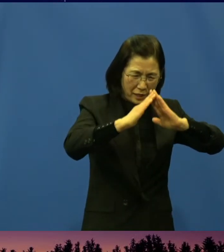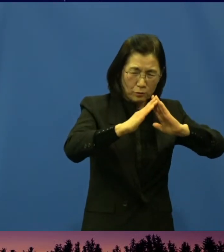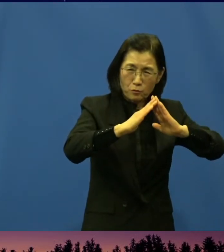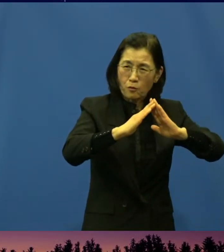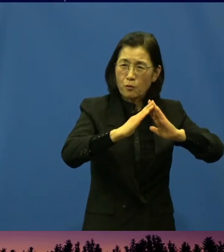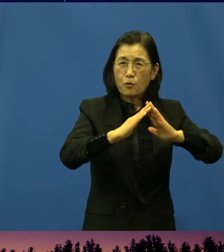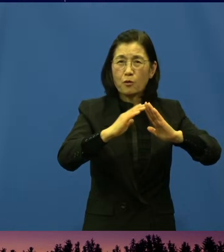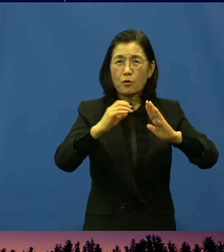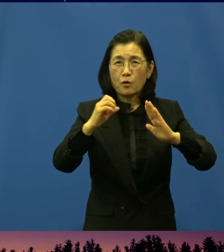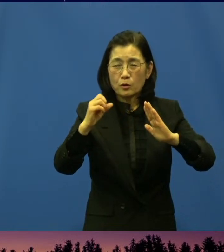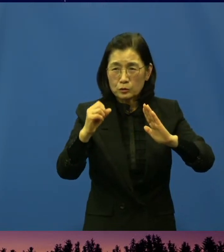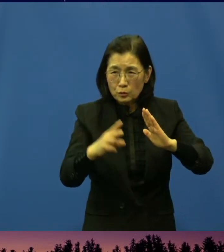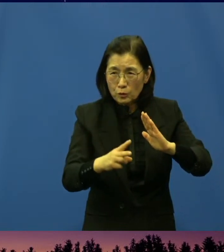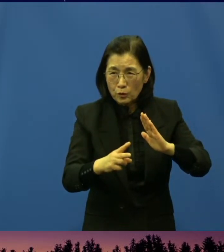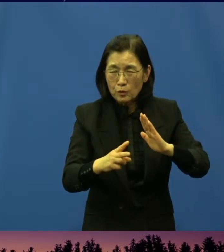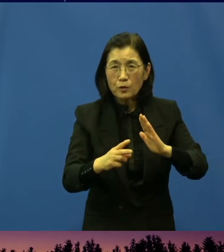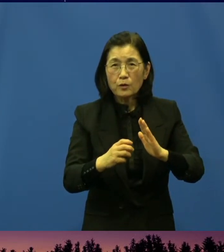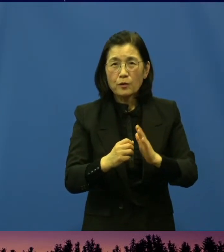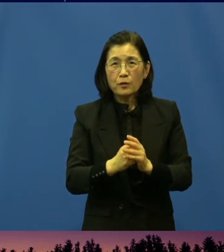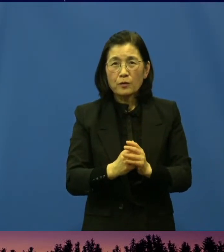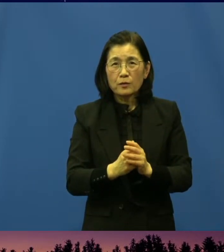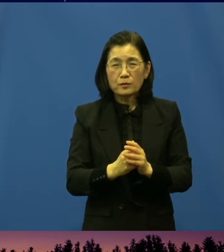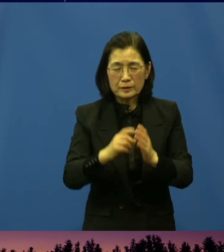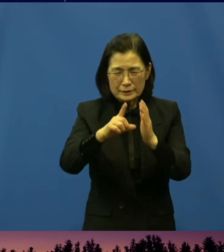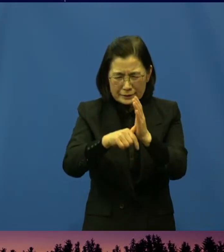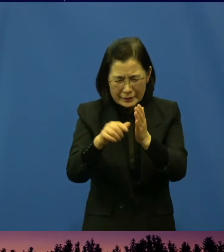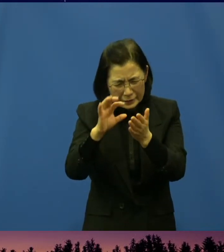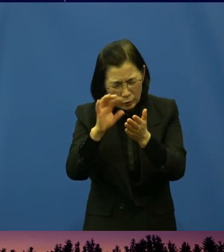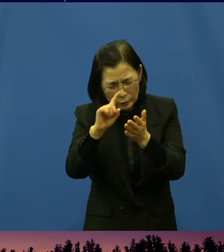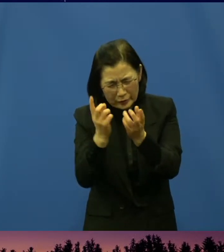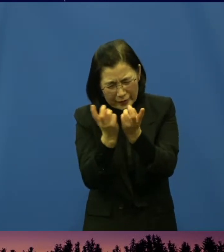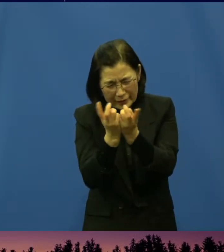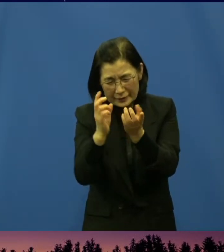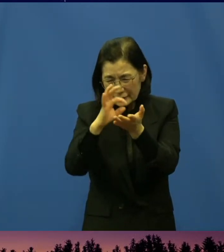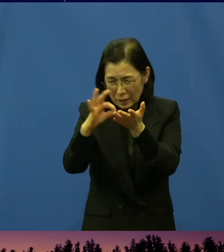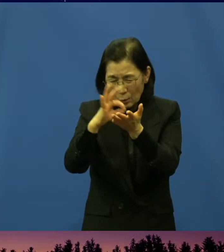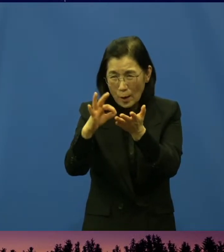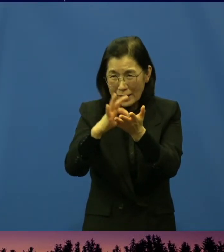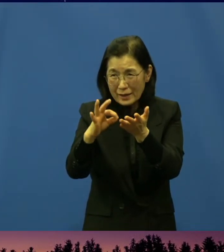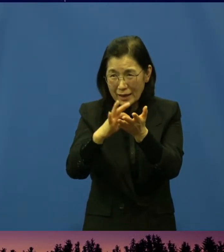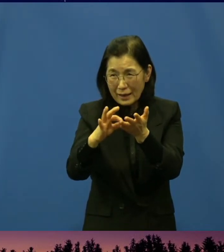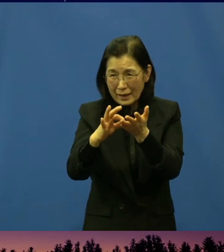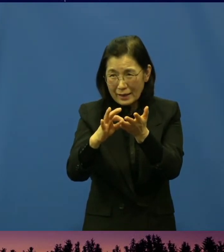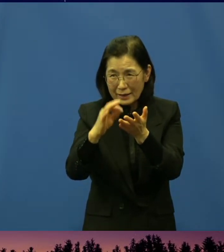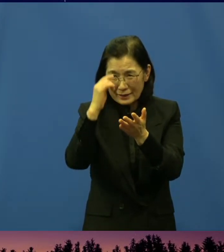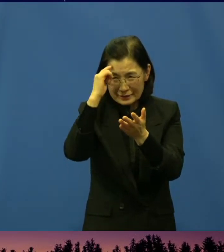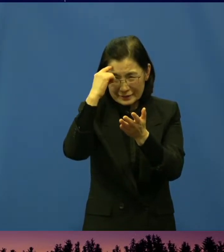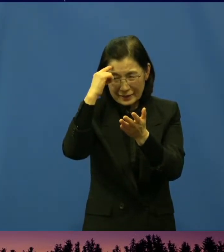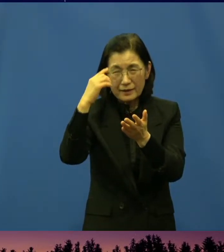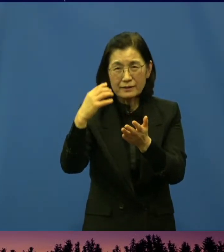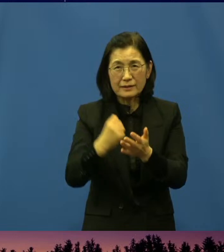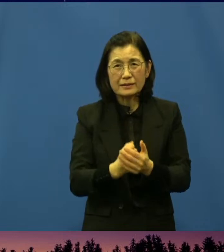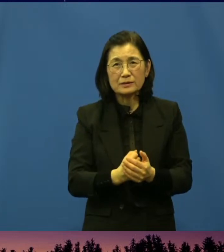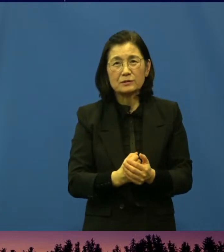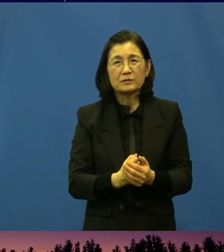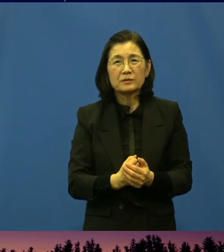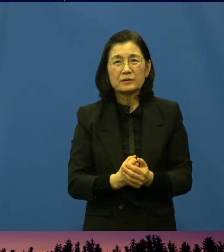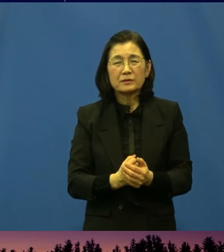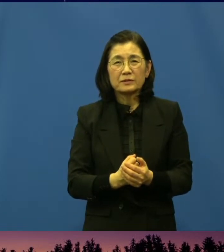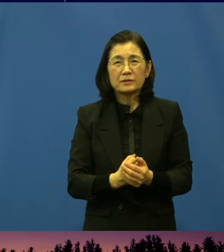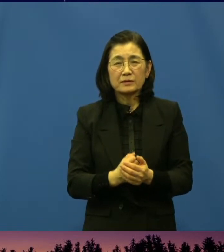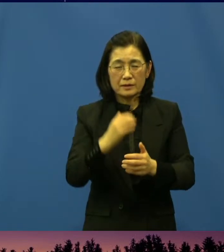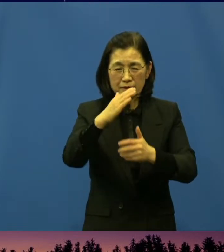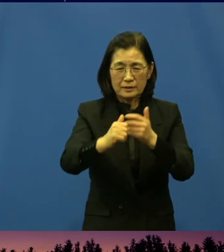어떻게 짜투리 시간을 어떻게 하고 이런 방식으로 하잖아요. 다 소용이 없어요. 오늘 성경이 우리에게